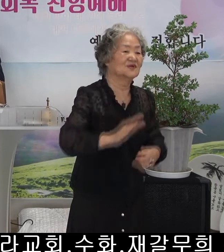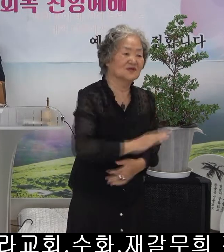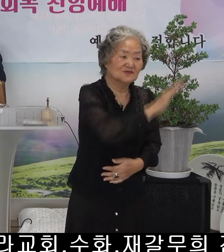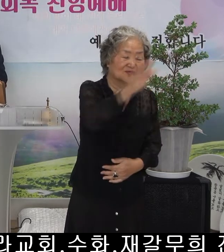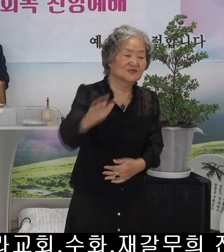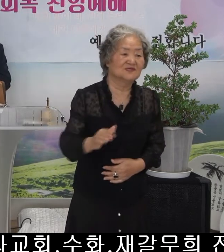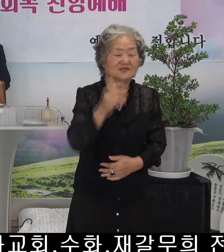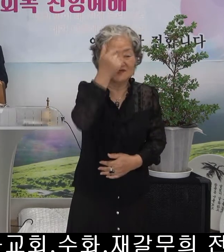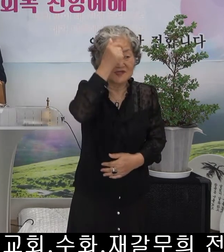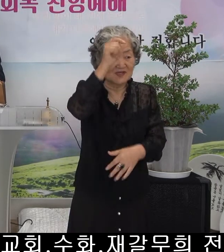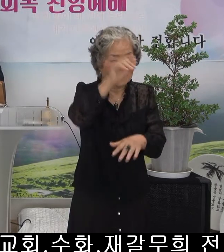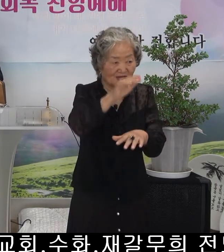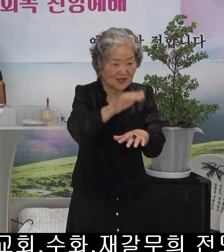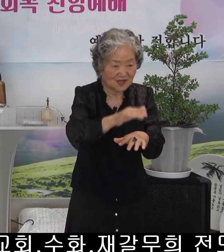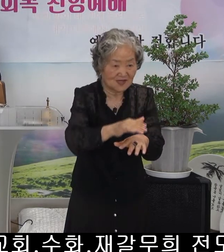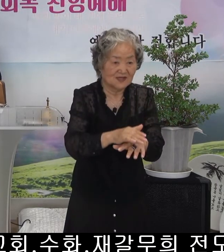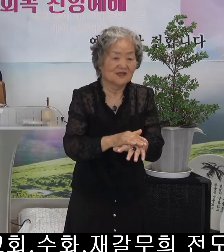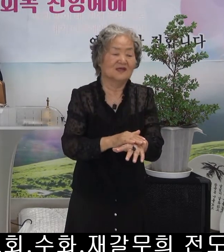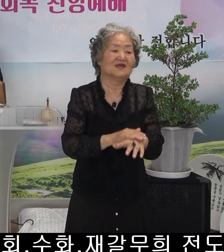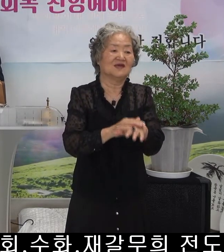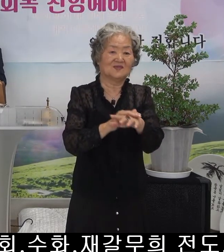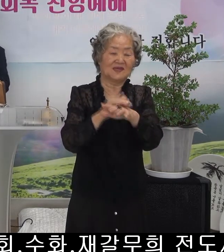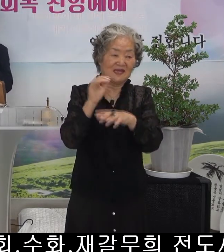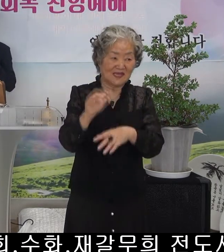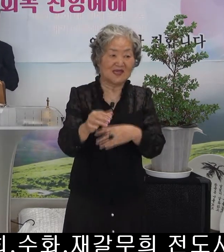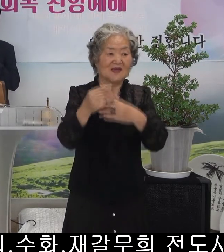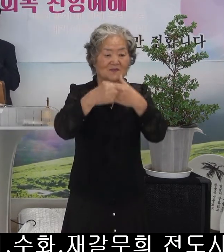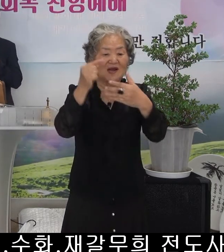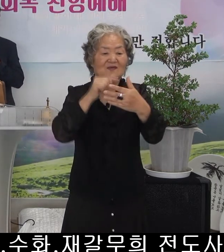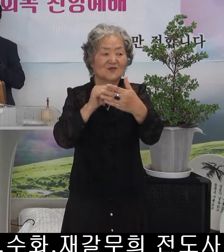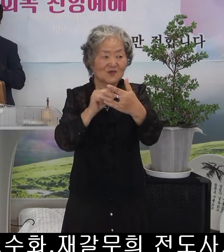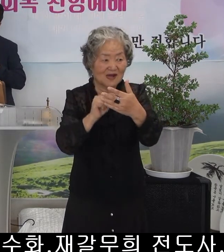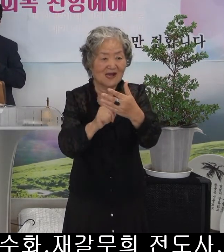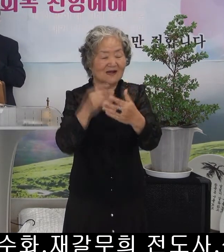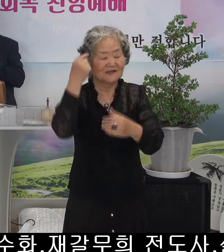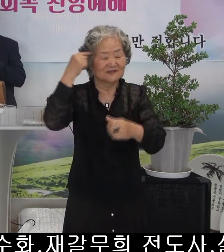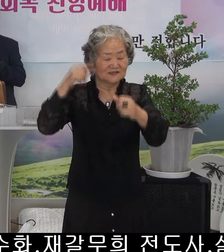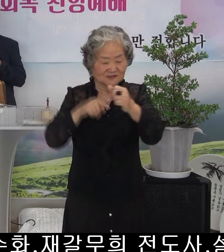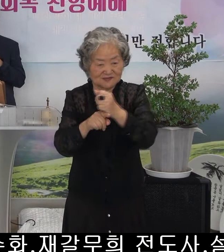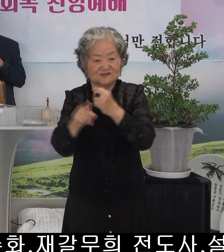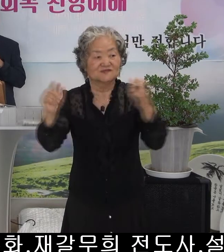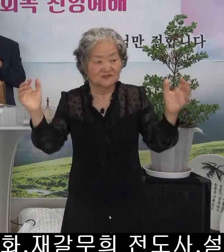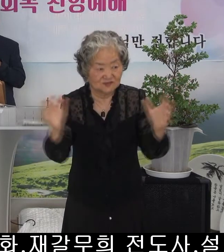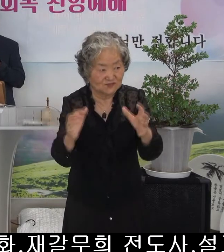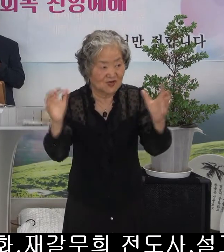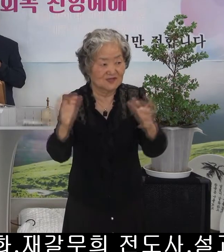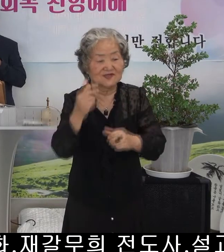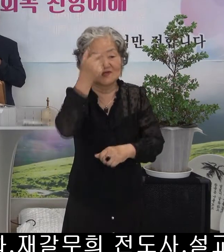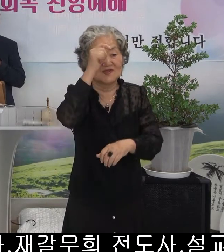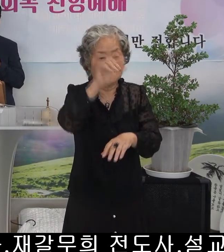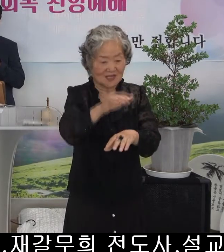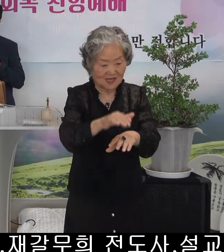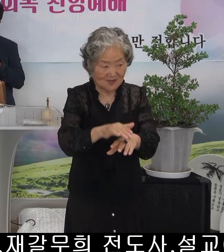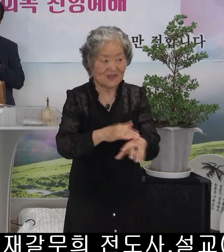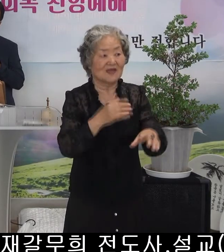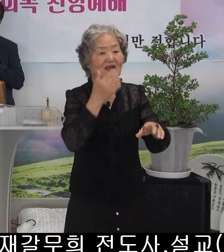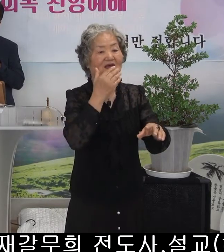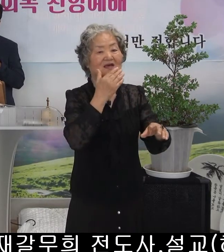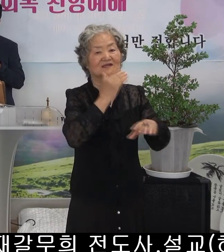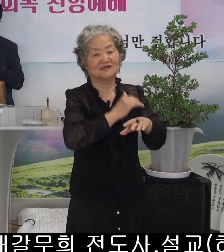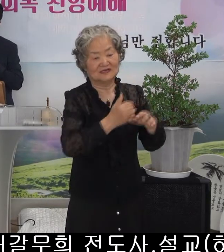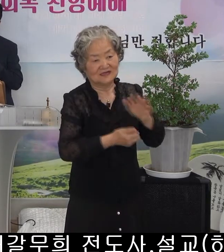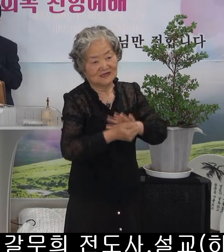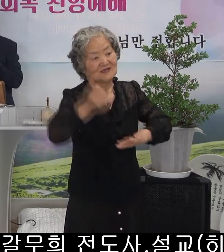맞추고 예배에 마음과 뜻을 모으고 예배에 성공하는 그런 하나님의 귀한